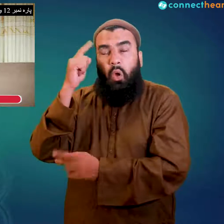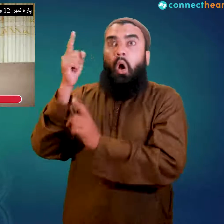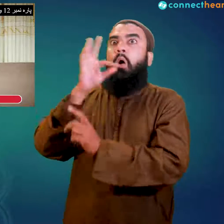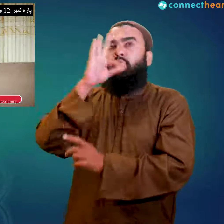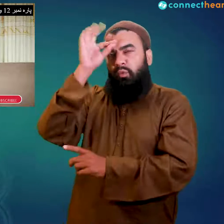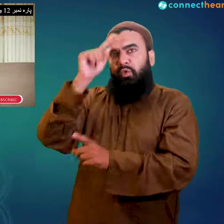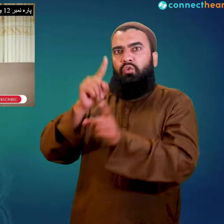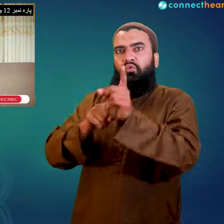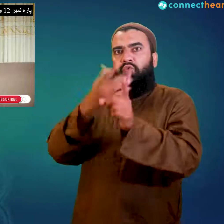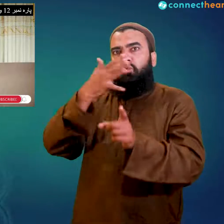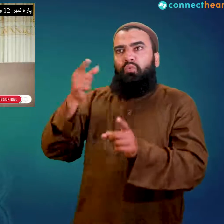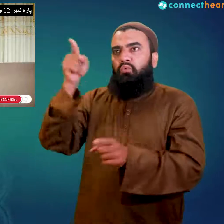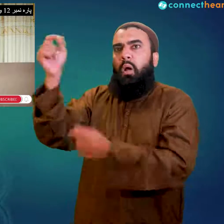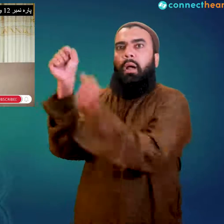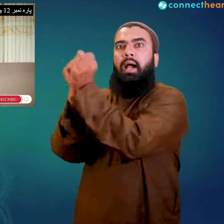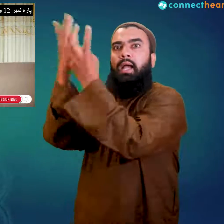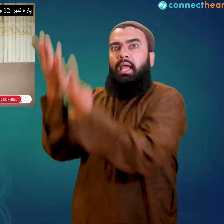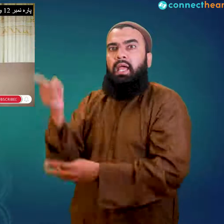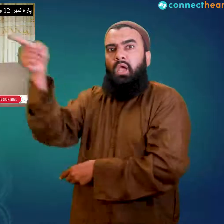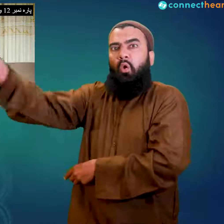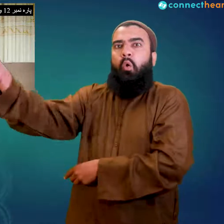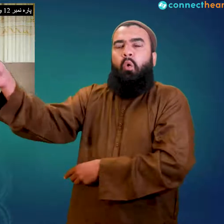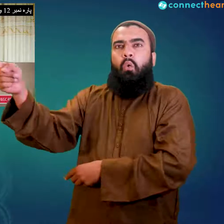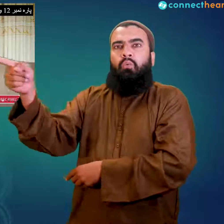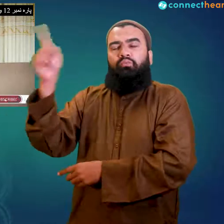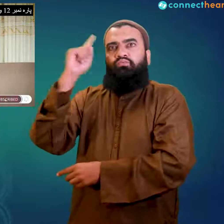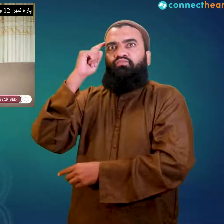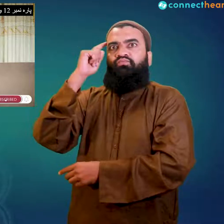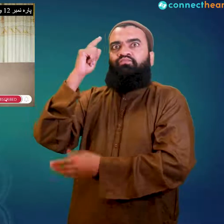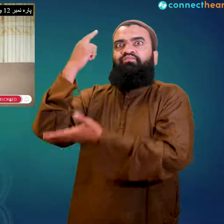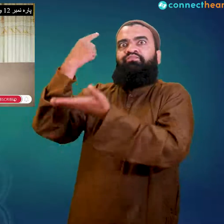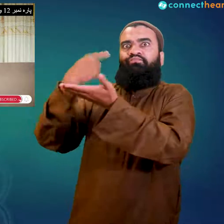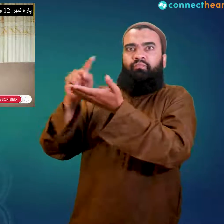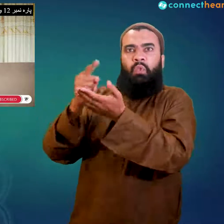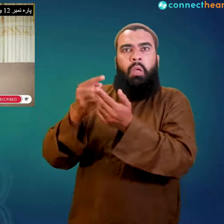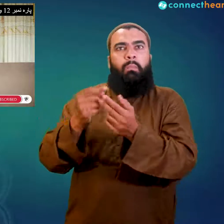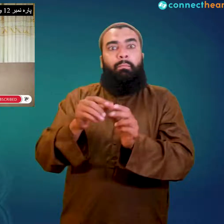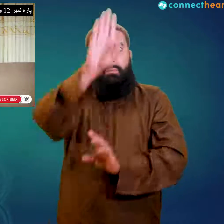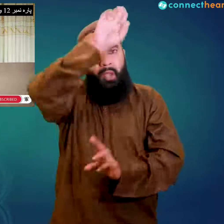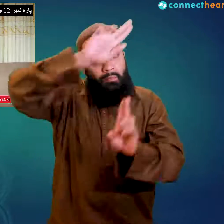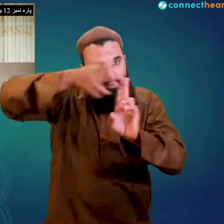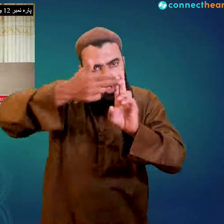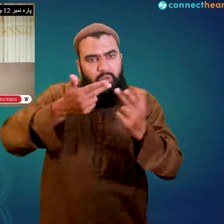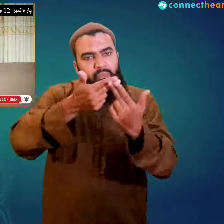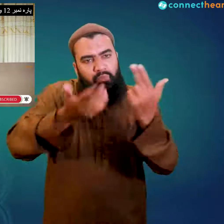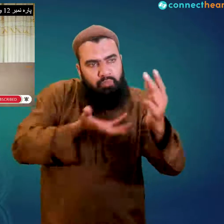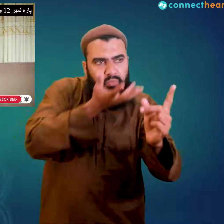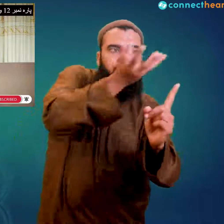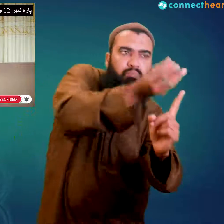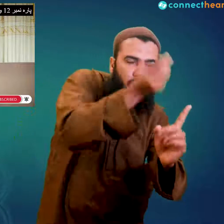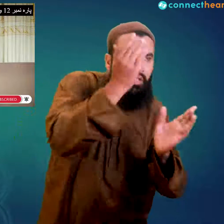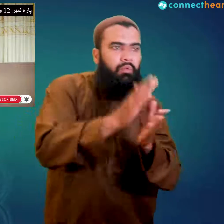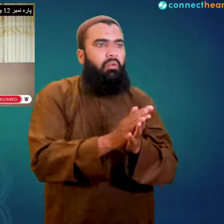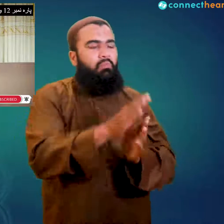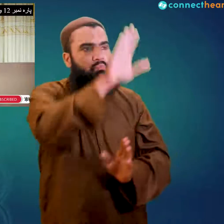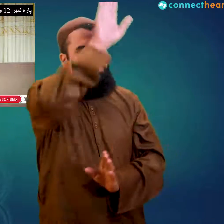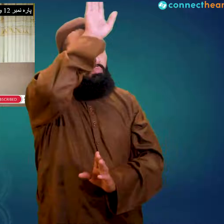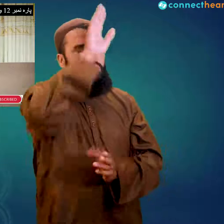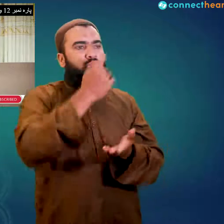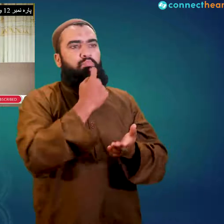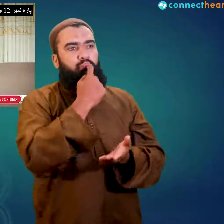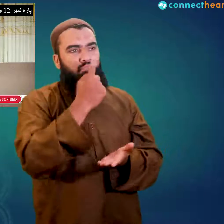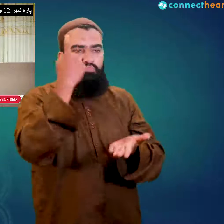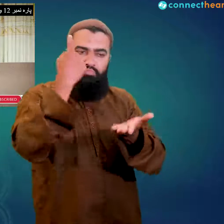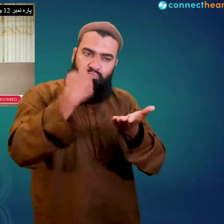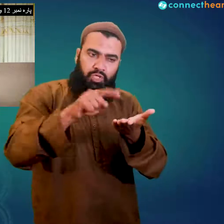گئی کہ اس قحط سے کس طرح بچاؤ کیا جا سکتا ہے۔ اس پر عمل کر کے آس پاس کے جو علاقے تھے وہ قحط